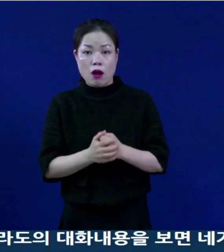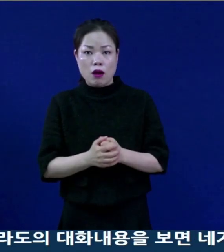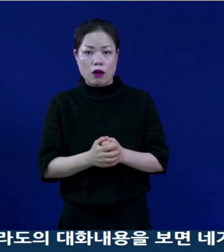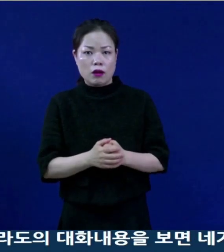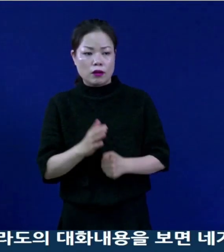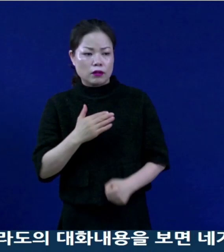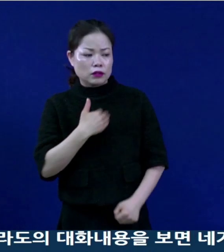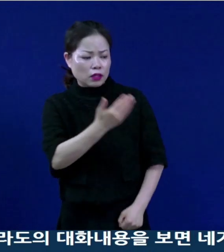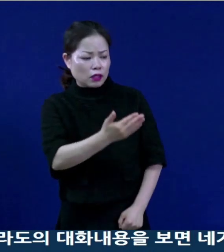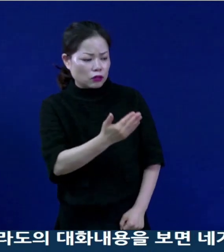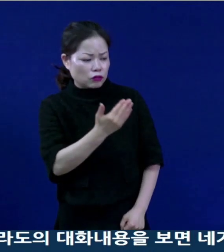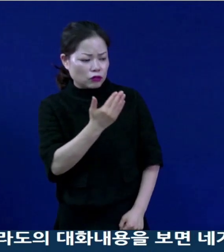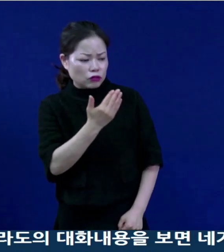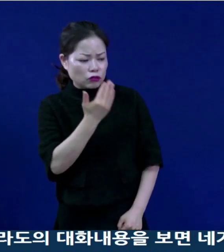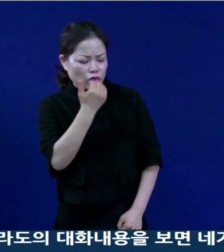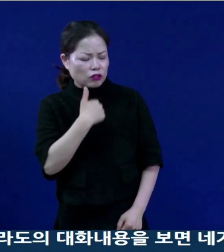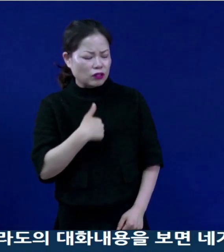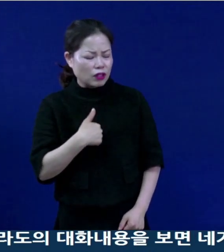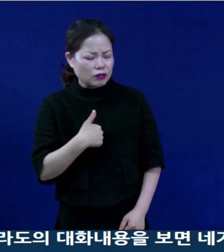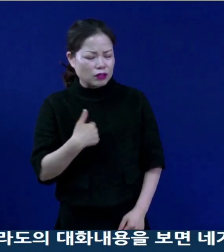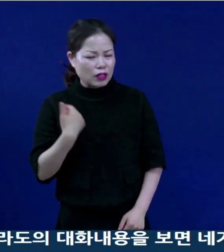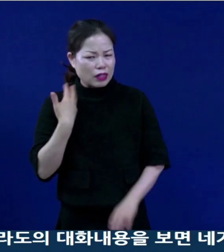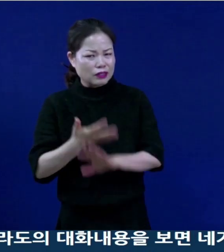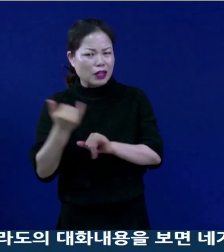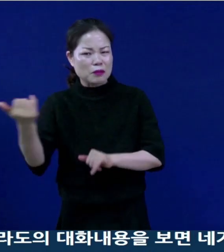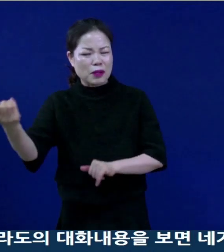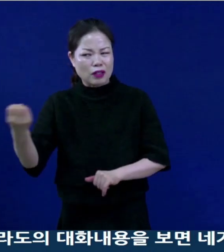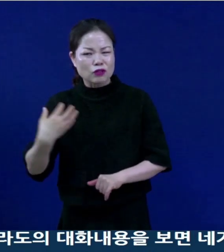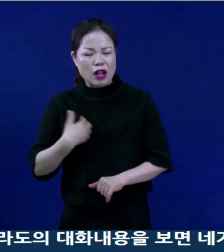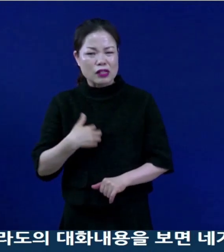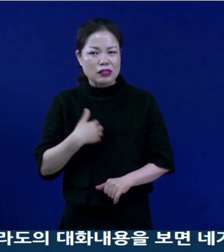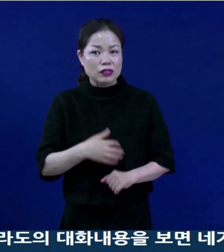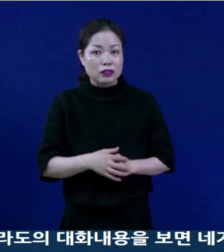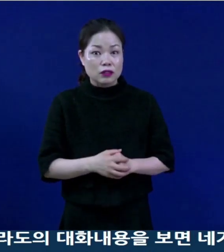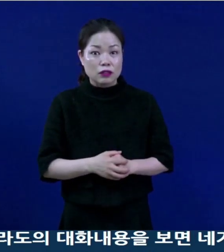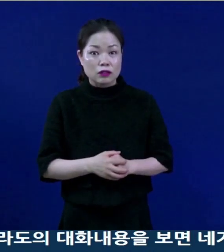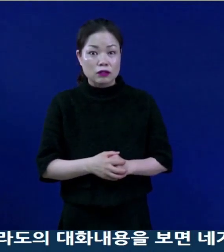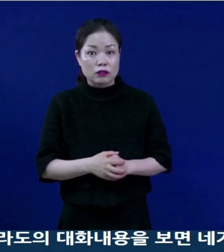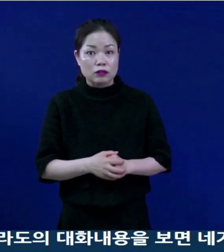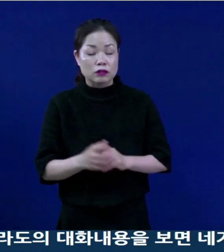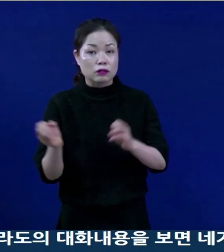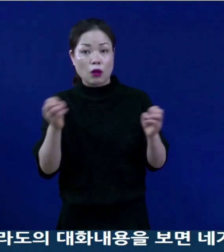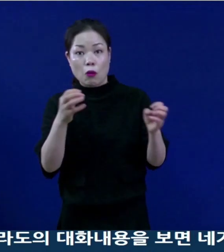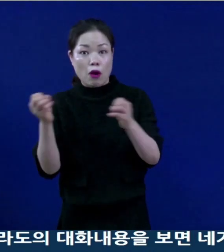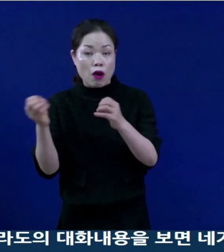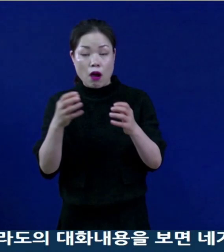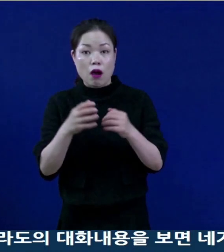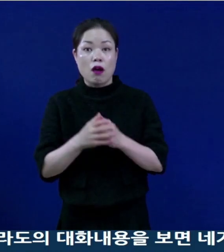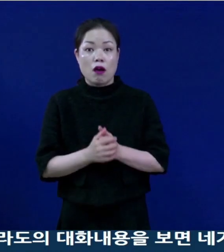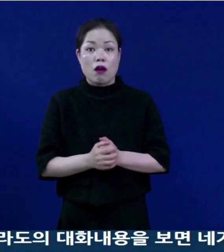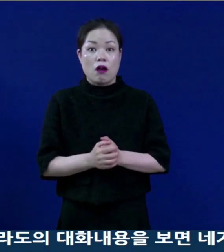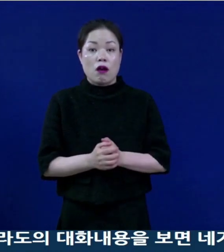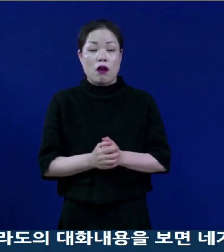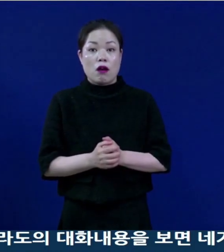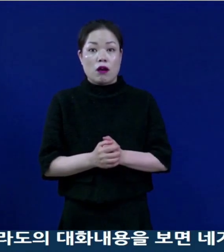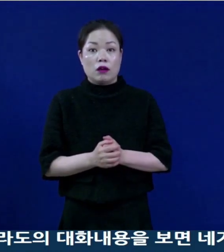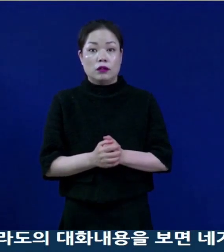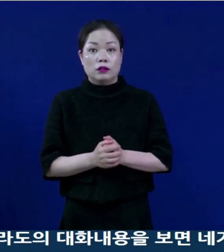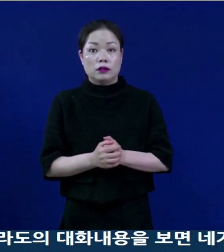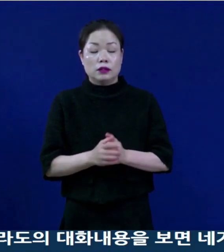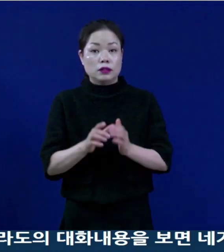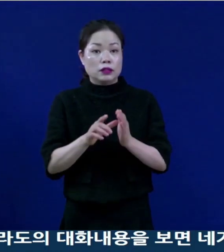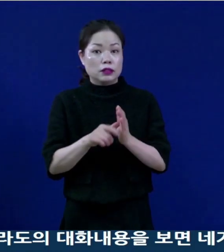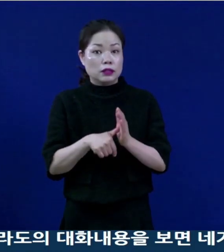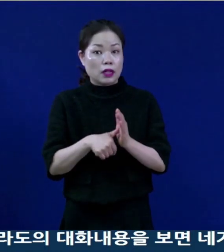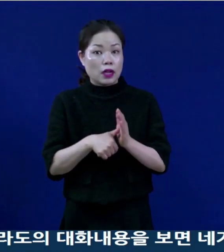내가 유대인이냐? 그걸 내가 어떻게 알아? 남이 말해줬으니까 알았지. 이렇게 말이 섞이기 시작하는 거예요. 말이 섞이기. 그러면서